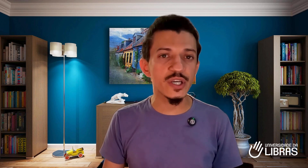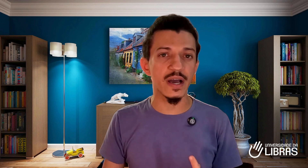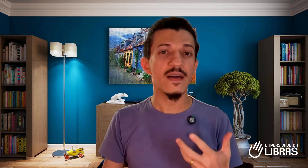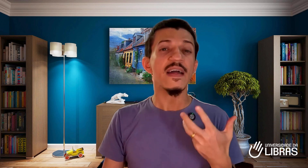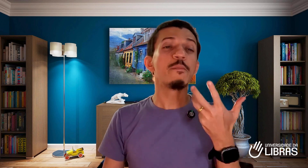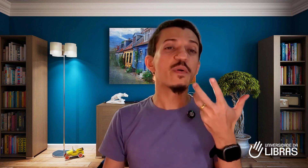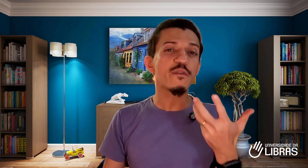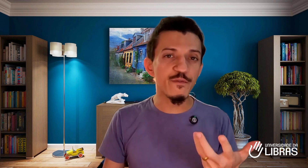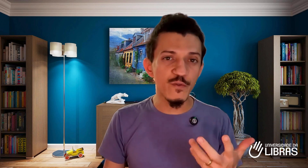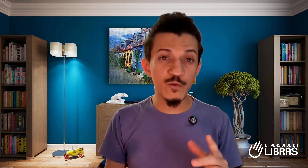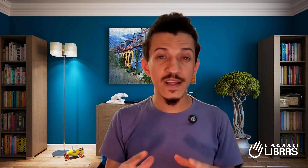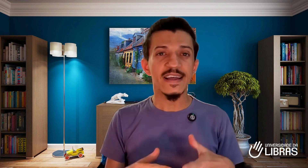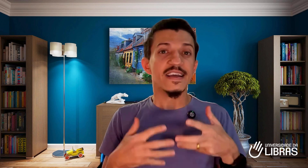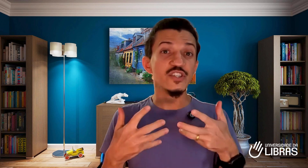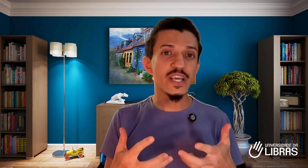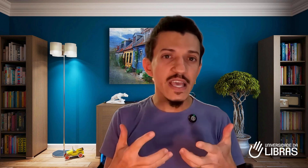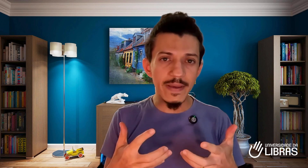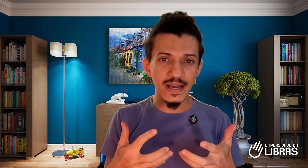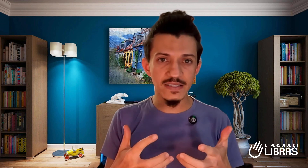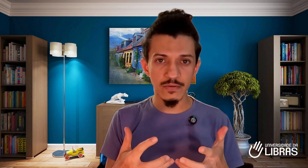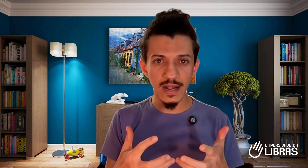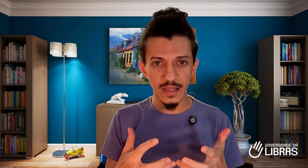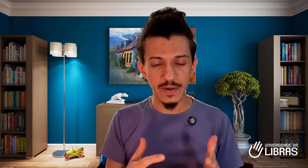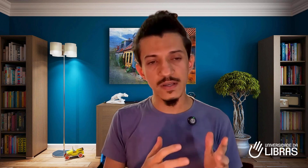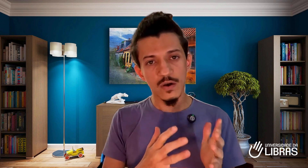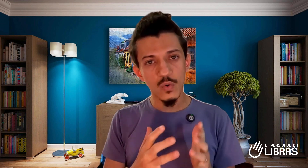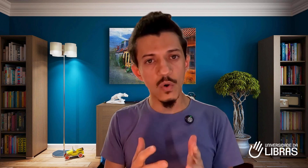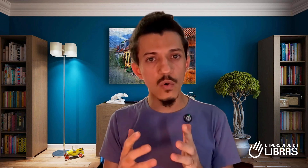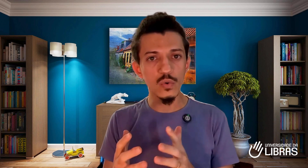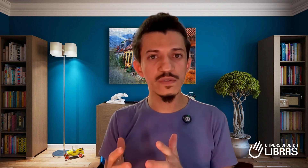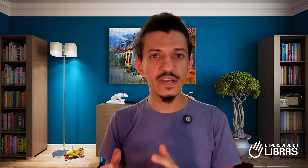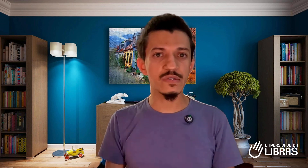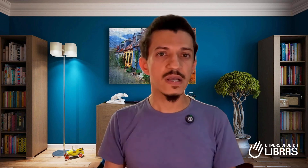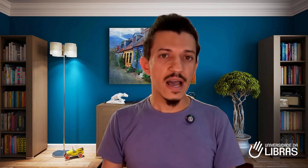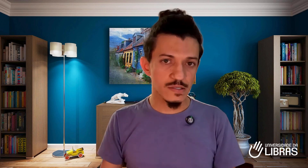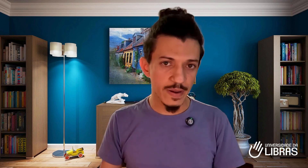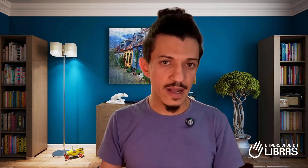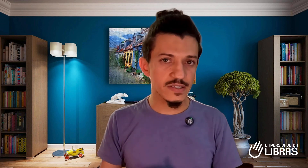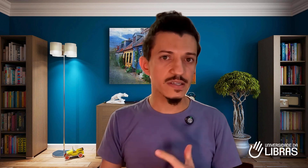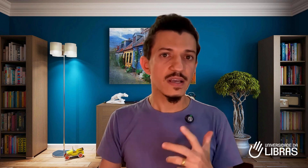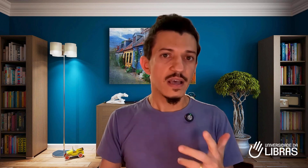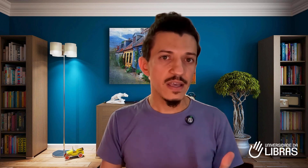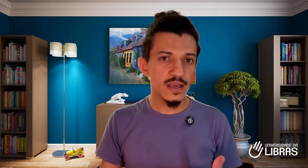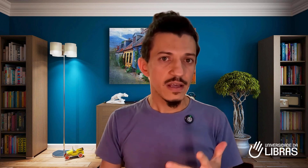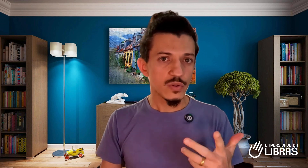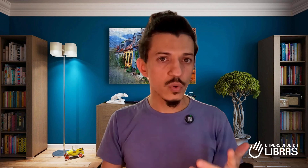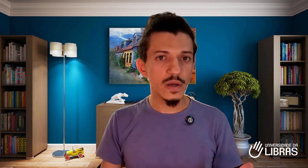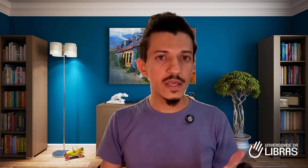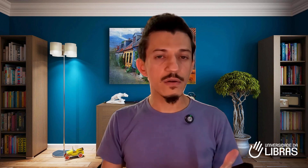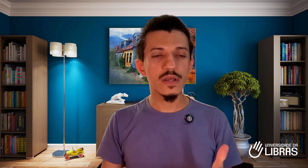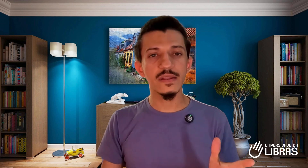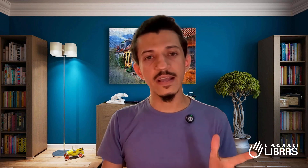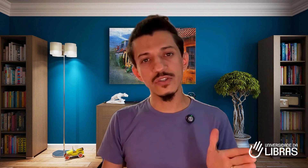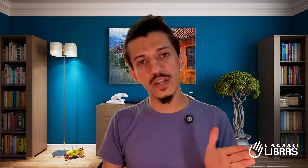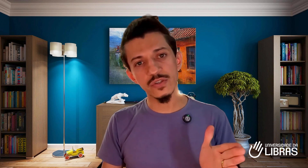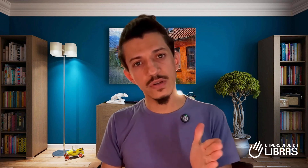e profunda de imersão na Libras com os vídeos, as práticas e tudo aquilo que tem de direcionamento